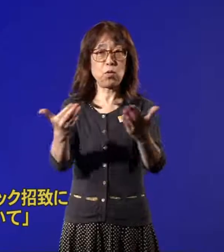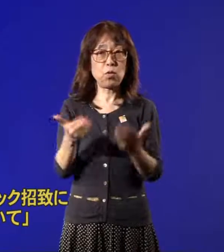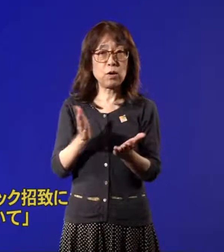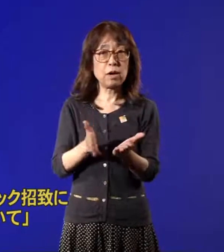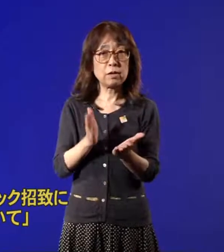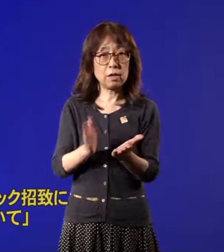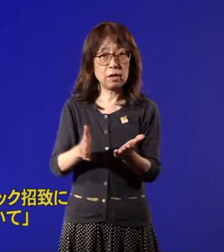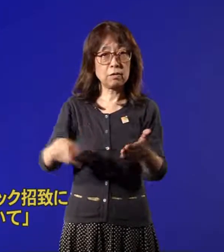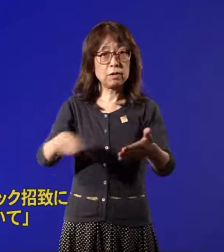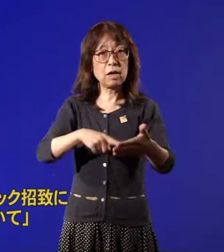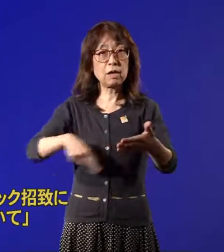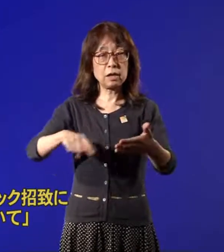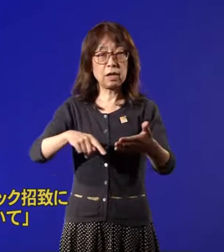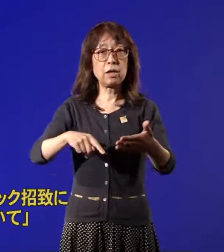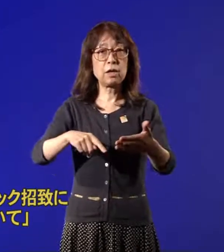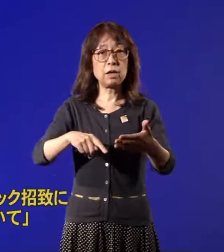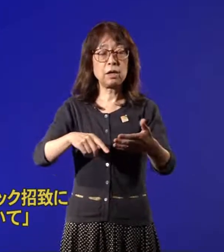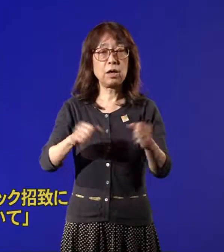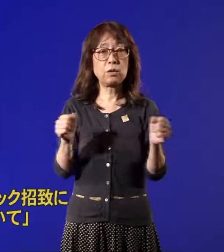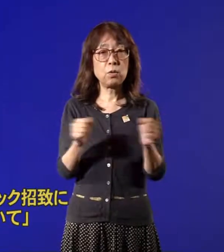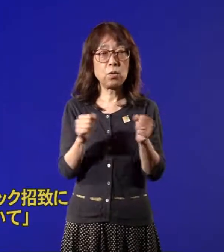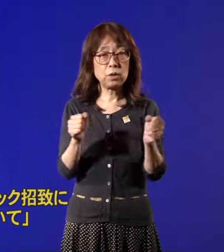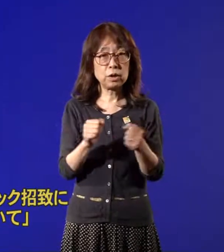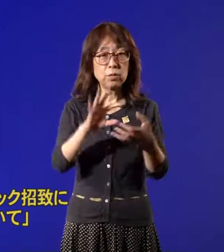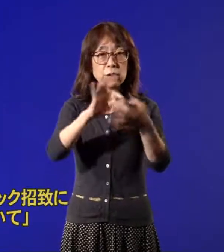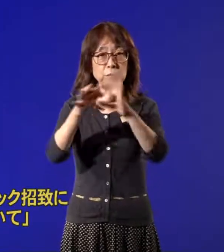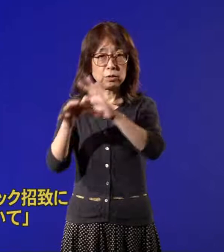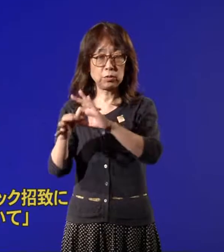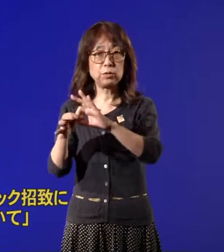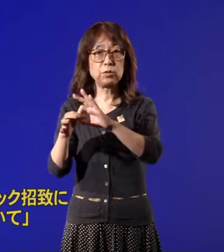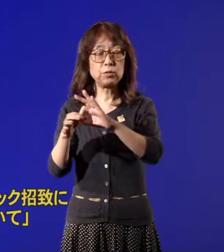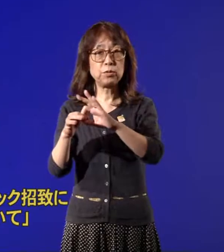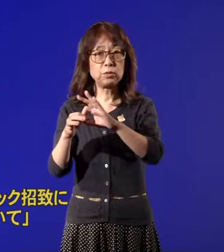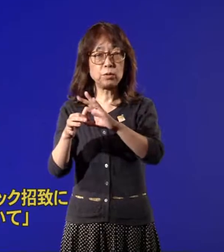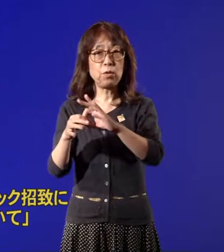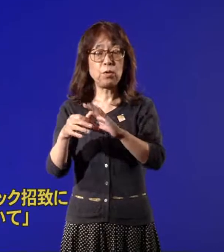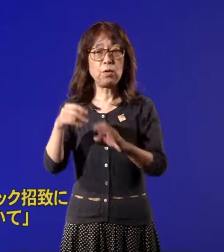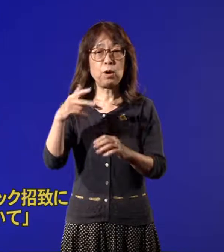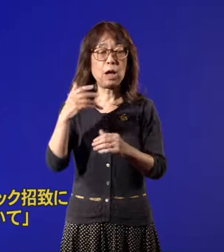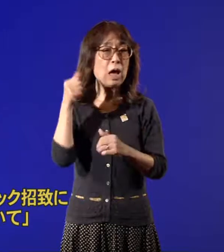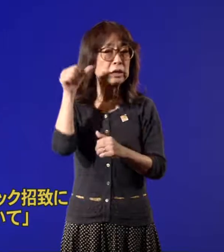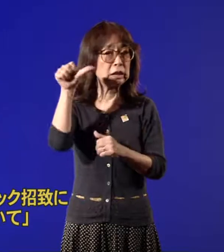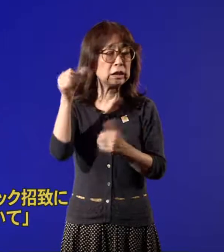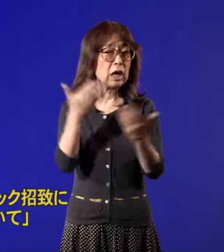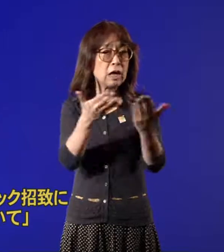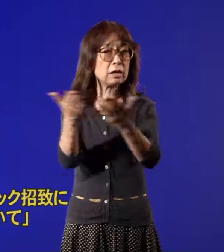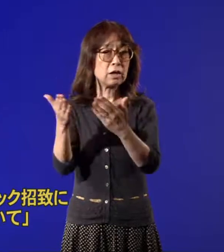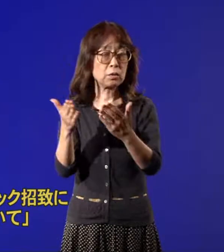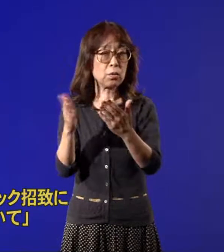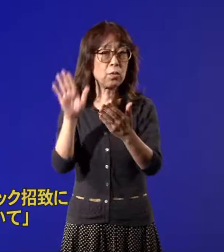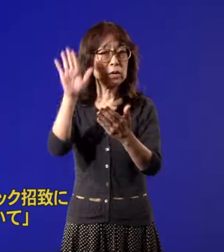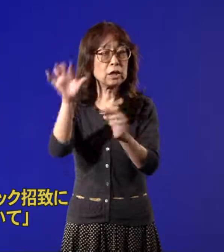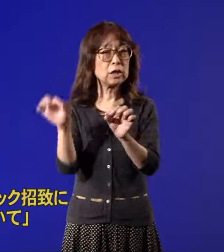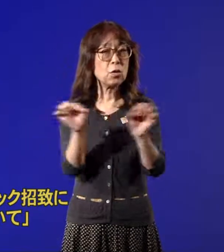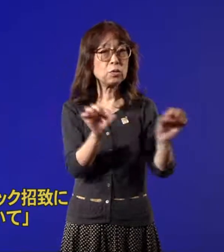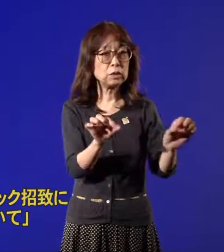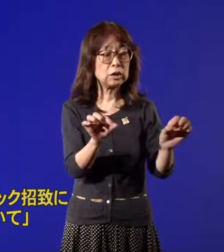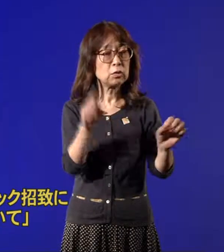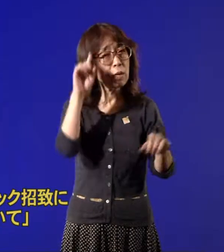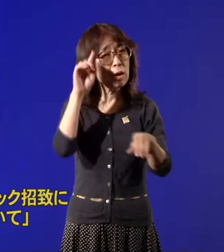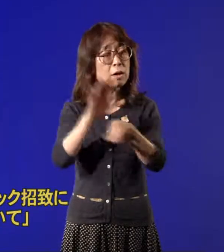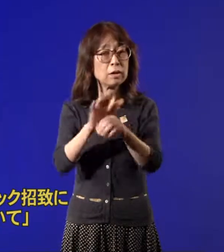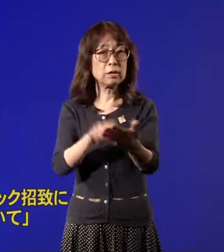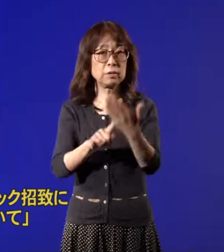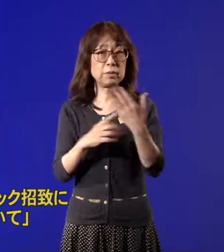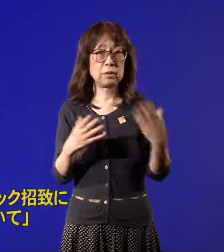市長は市民冬季五輪招致に関する市民アンケートを先送りする可能性について言及されているんですが、今年